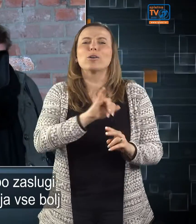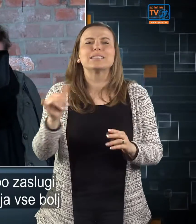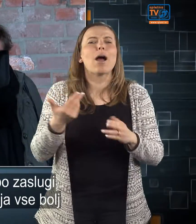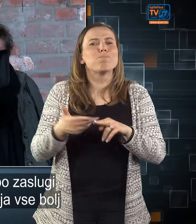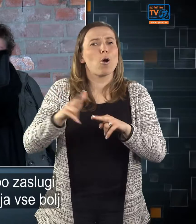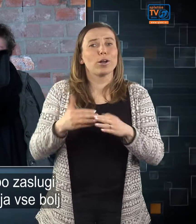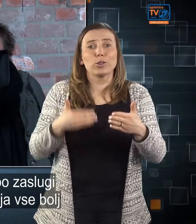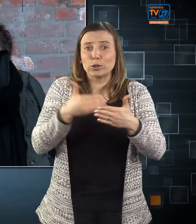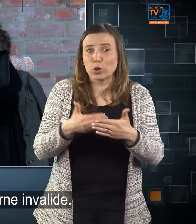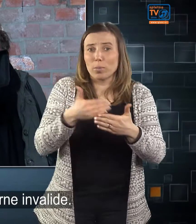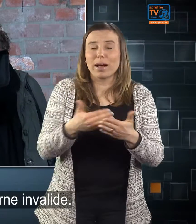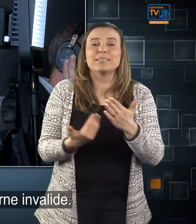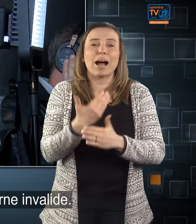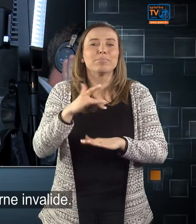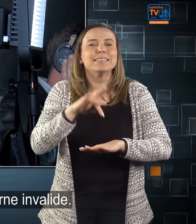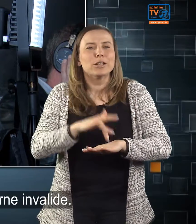za senzorne invalide.